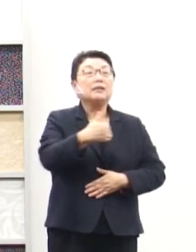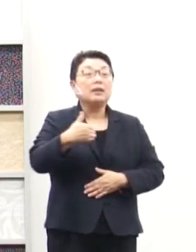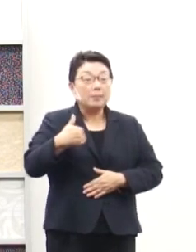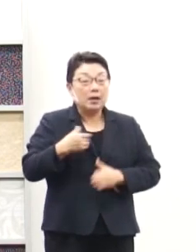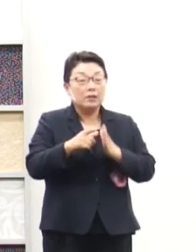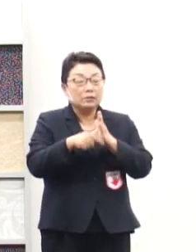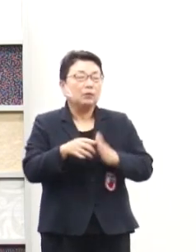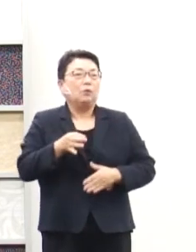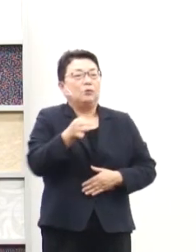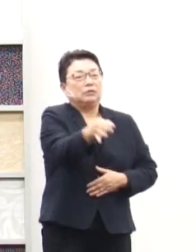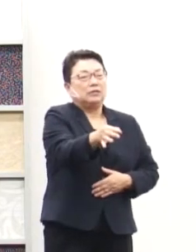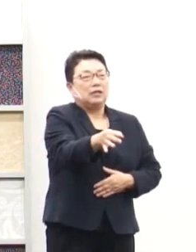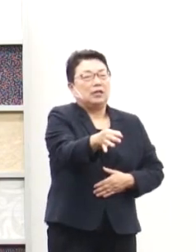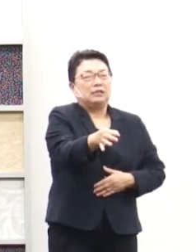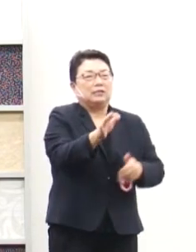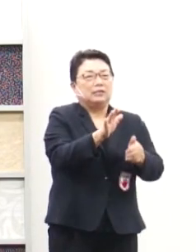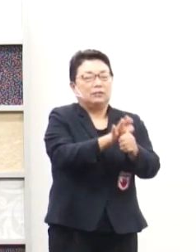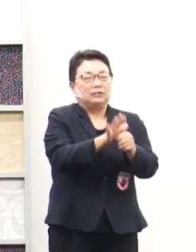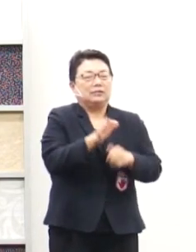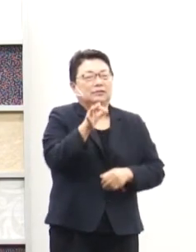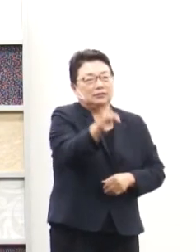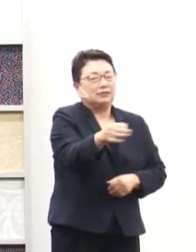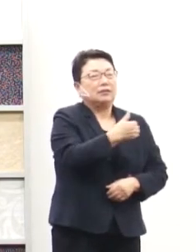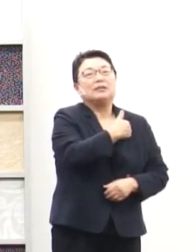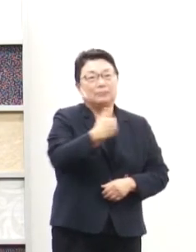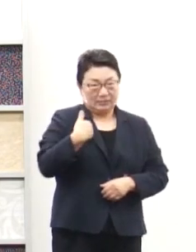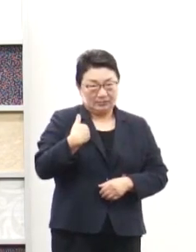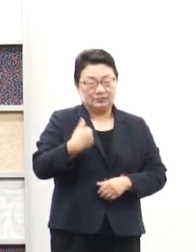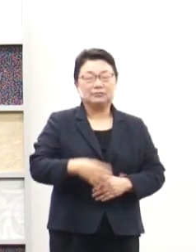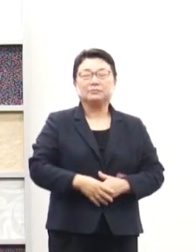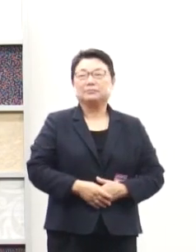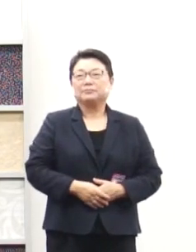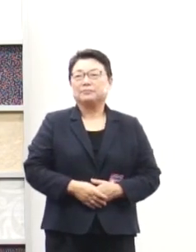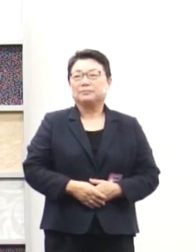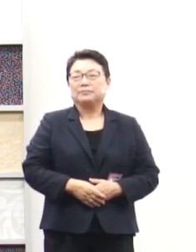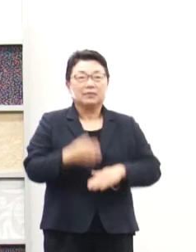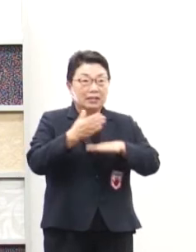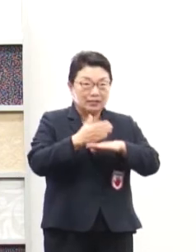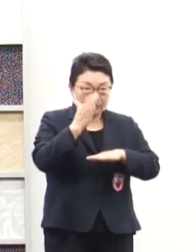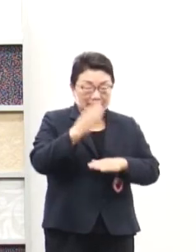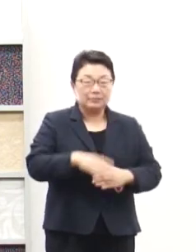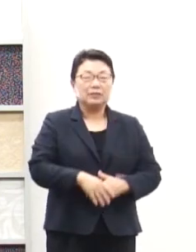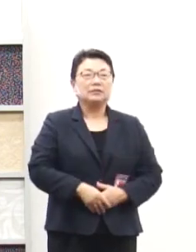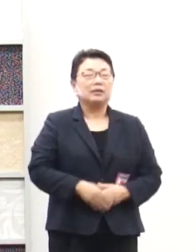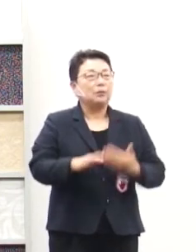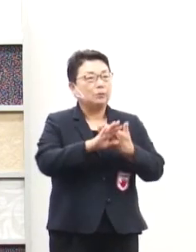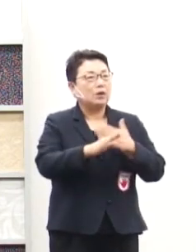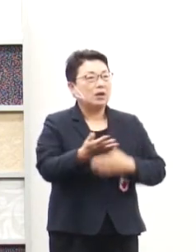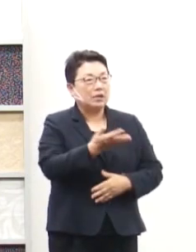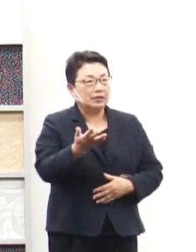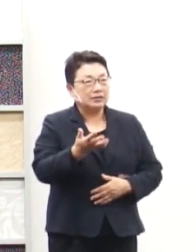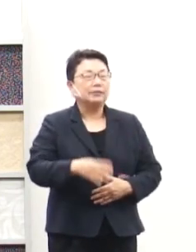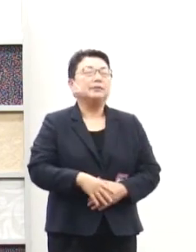支払いができるという形になります。 わかりました。ありがとうございます。 他にいかがでしょうか。